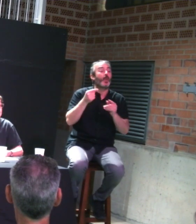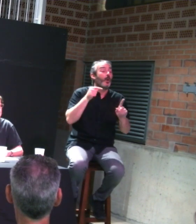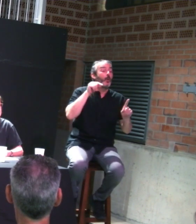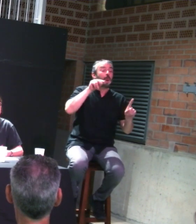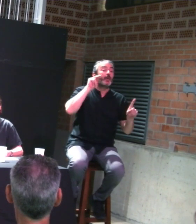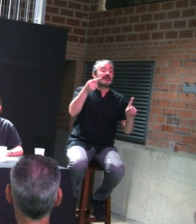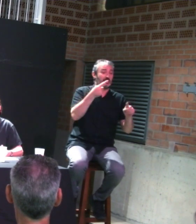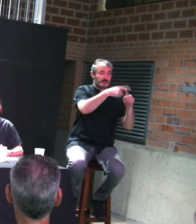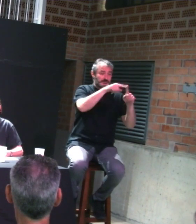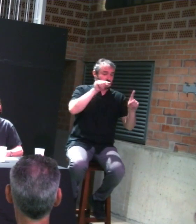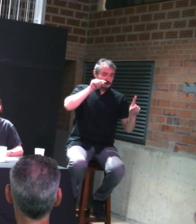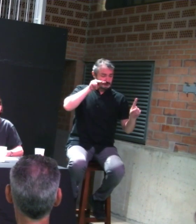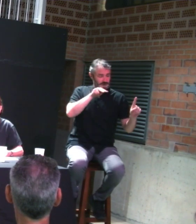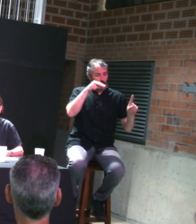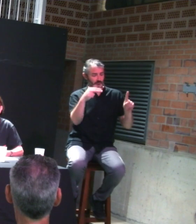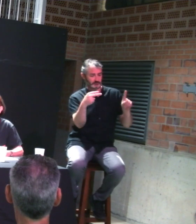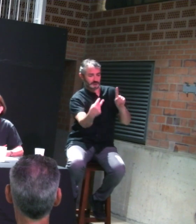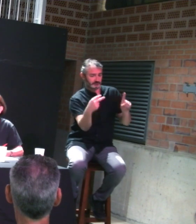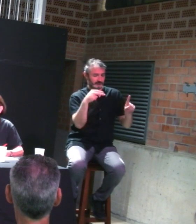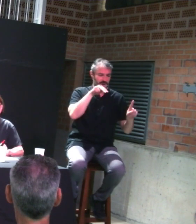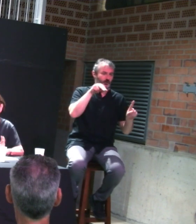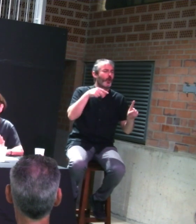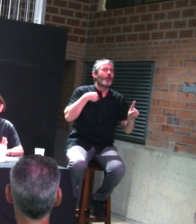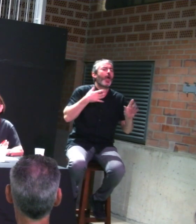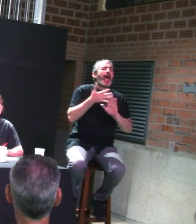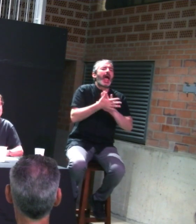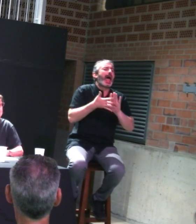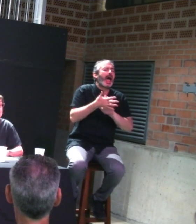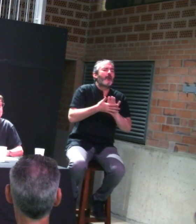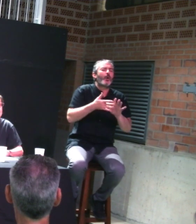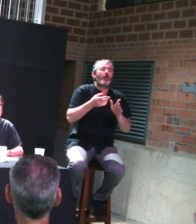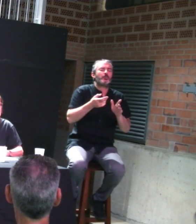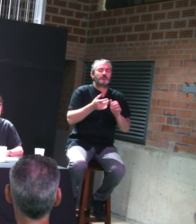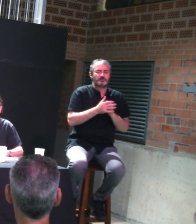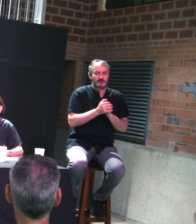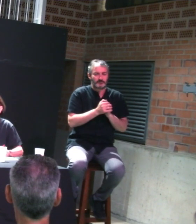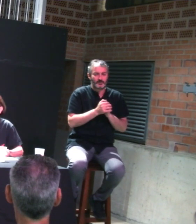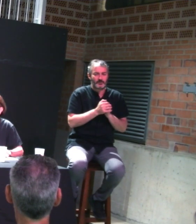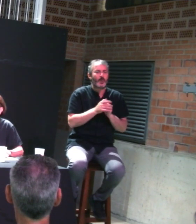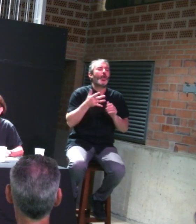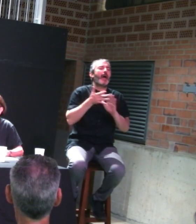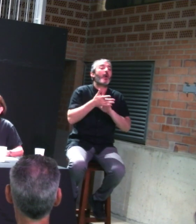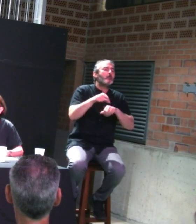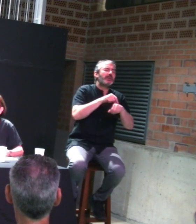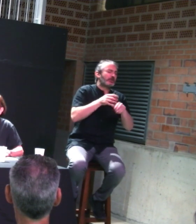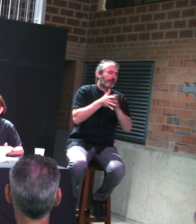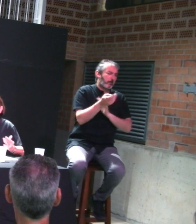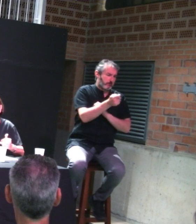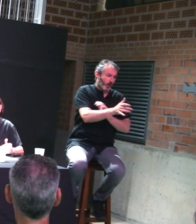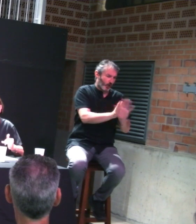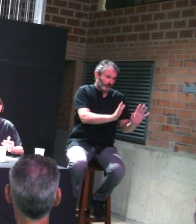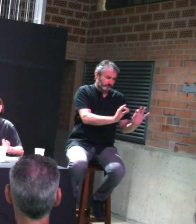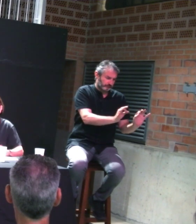de muchas formas. Yo no os voy a hablar mucho o prácticamente nada del contexto político,